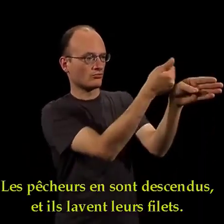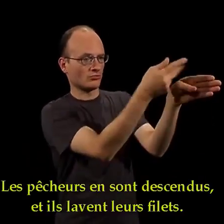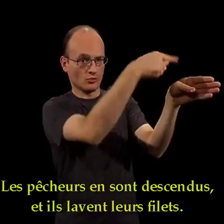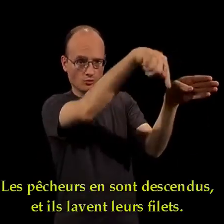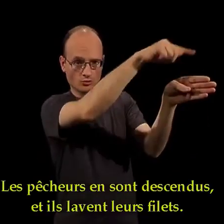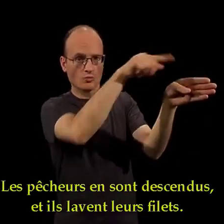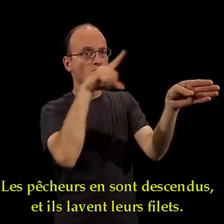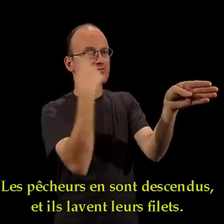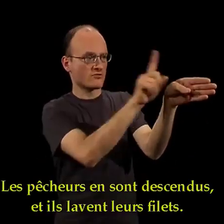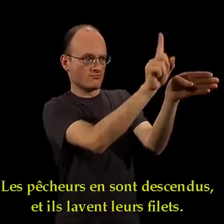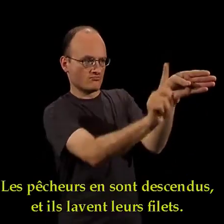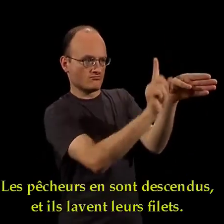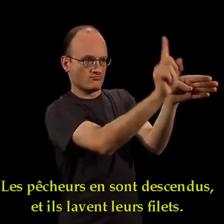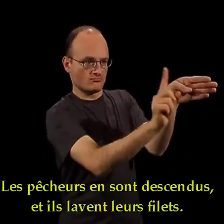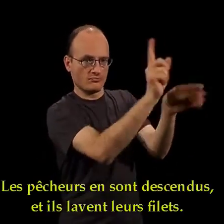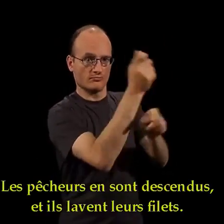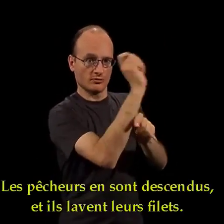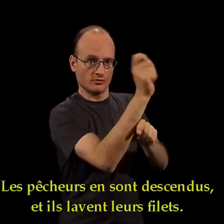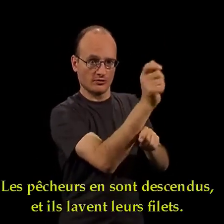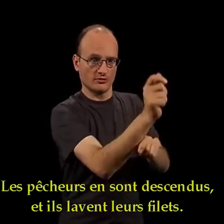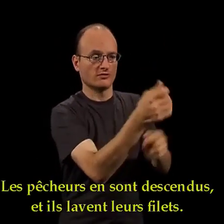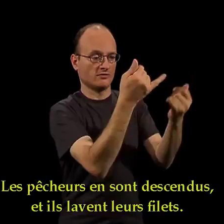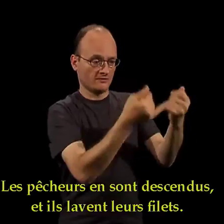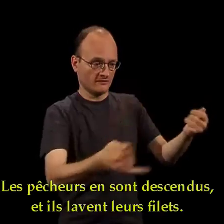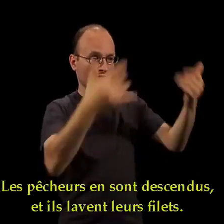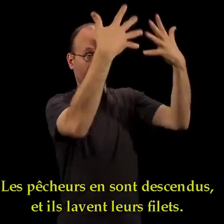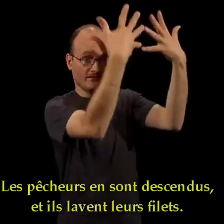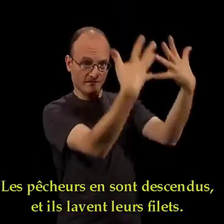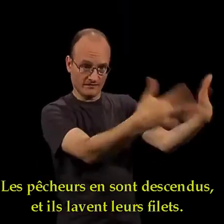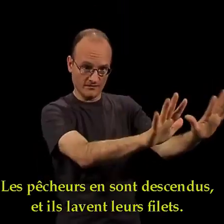Les pêcheurs en sont descendus et ils lavent leurs filets.